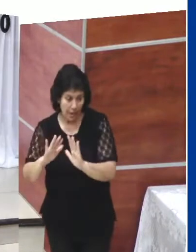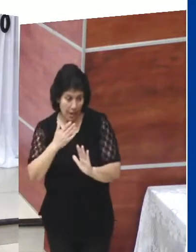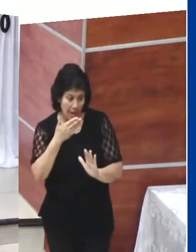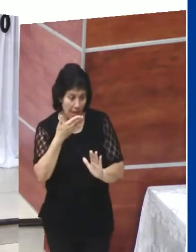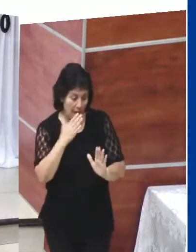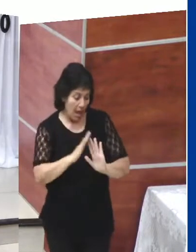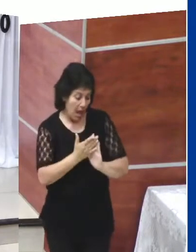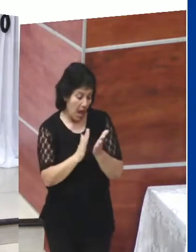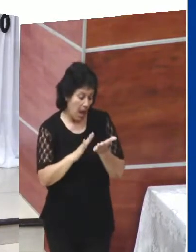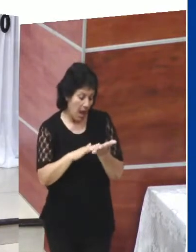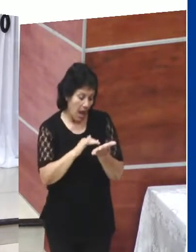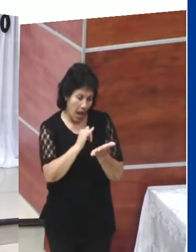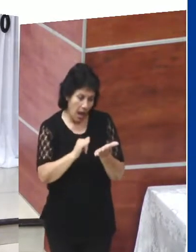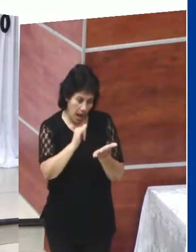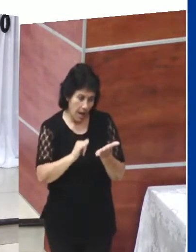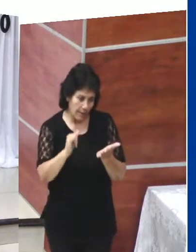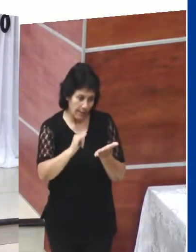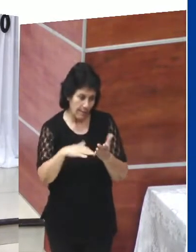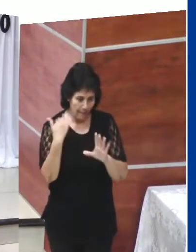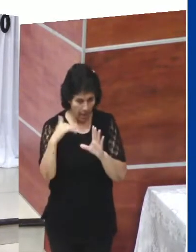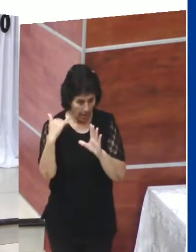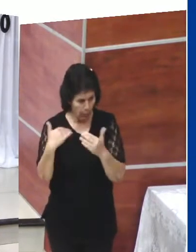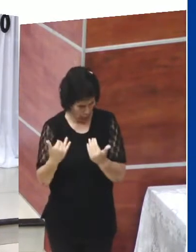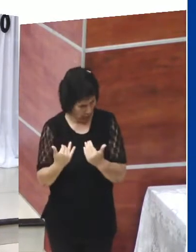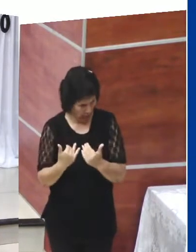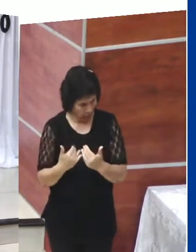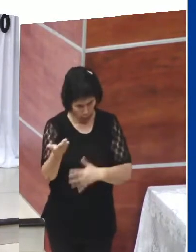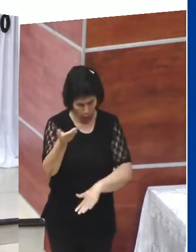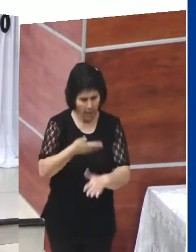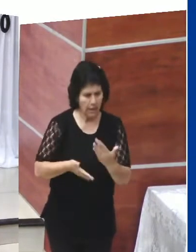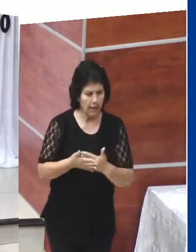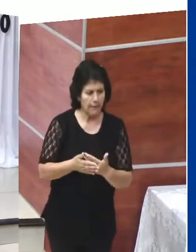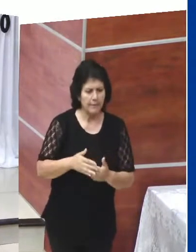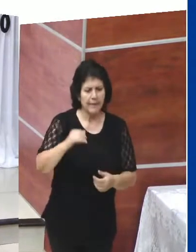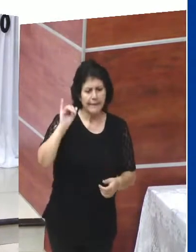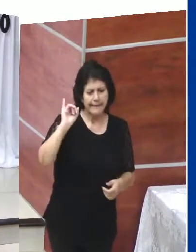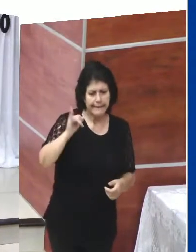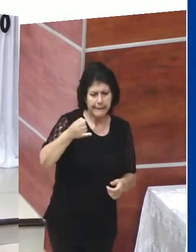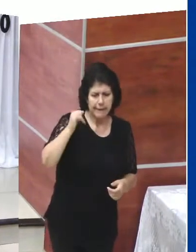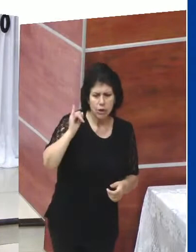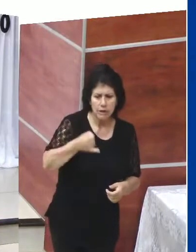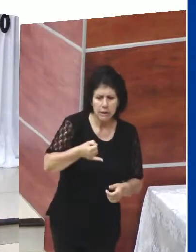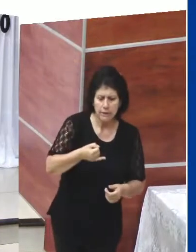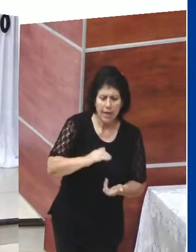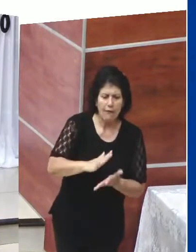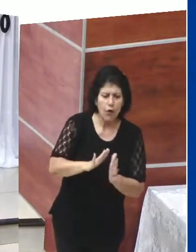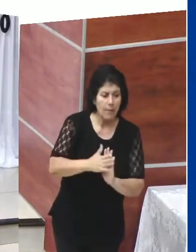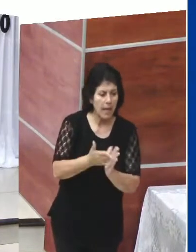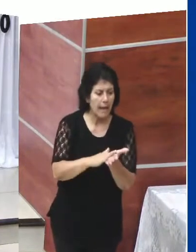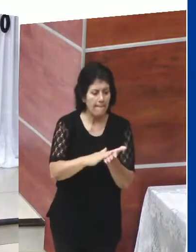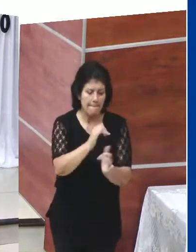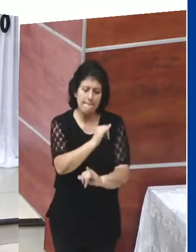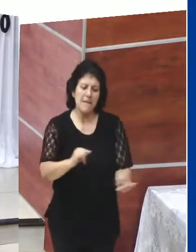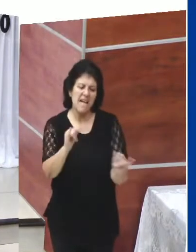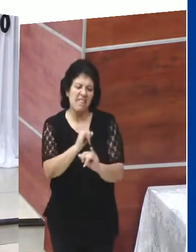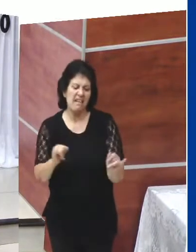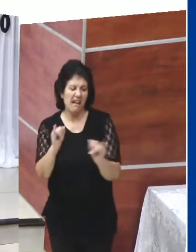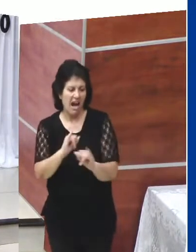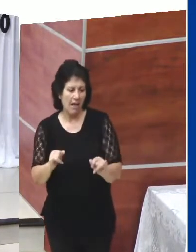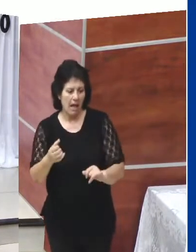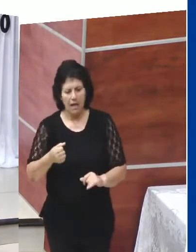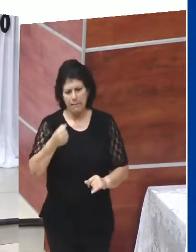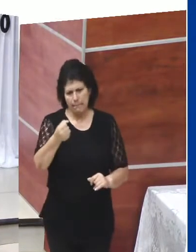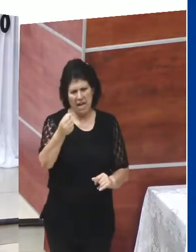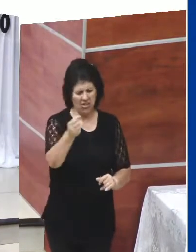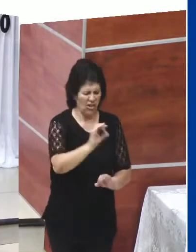Necesitamos más predicadores, no pastores, en las redes sociales, porque todos hemos